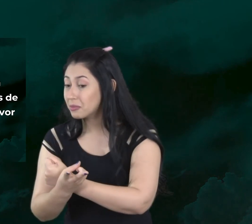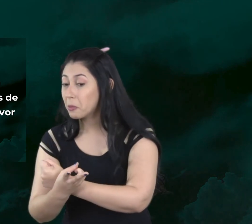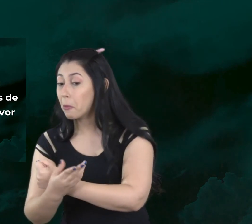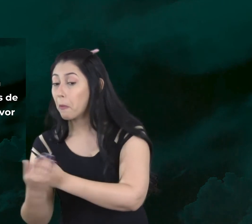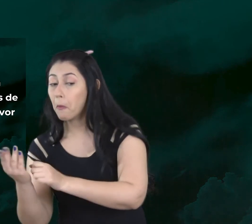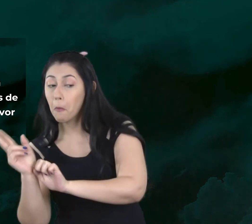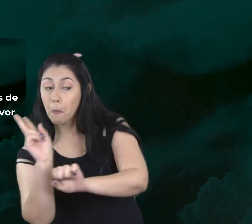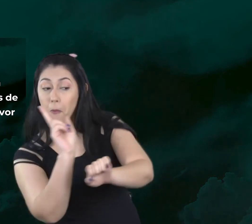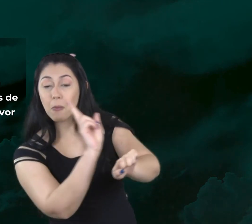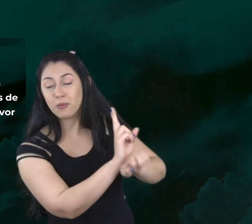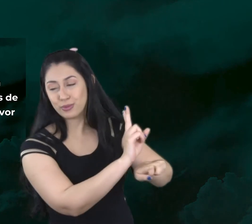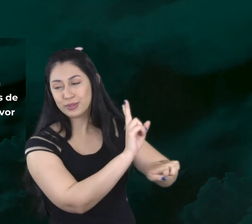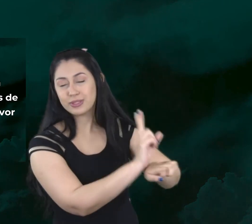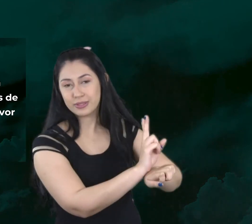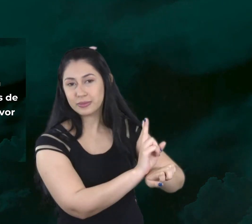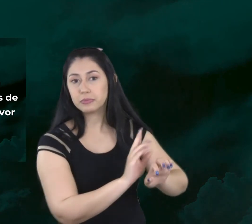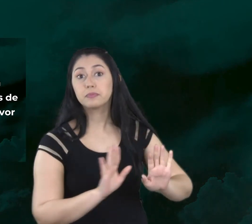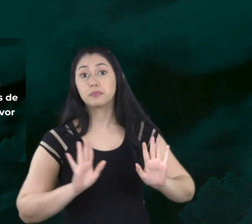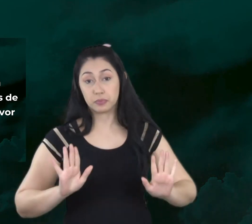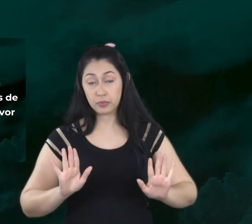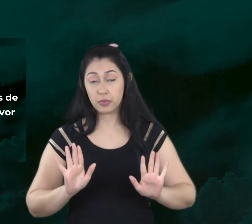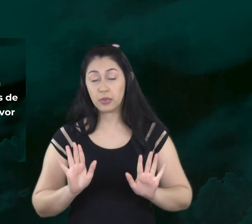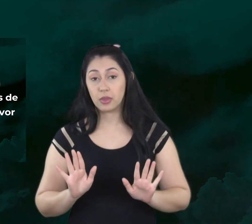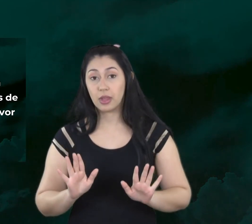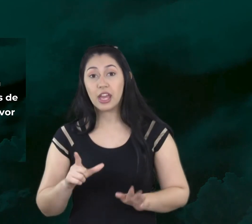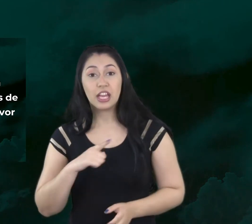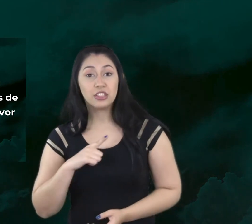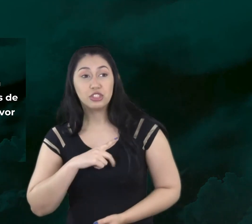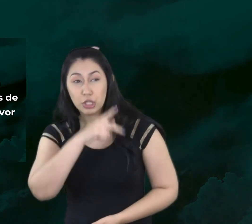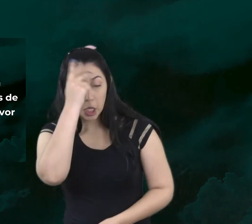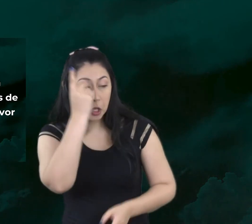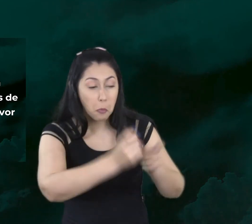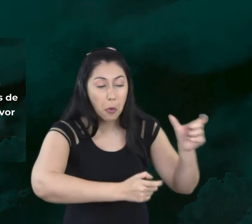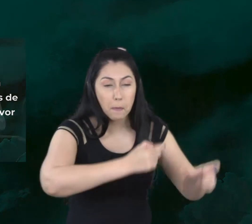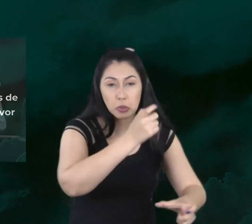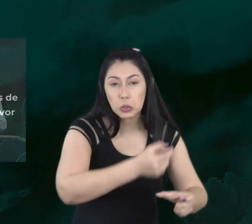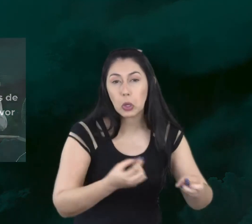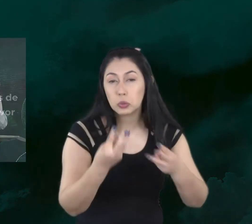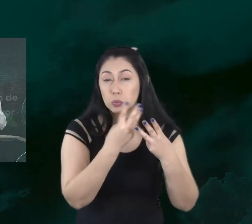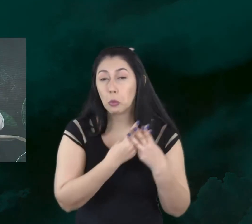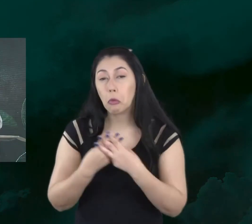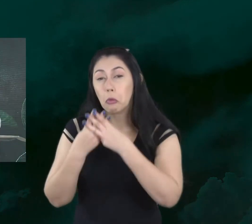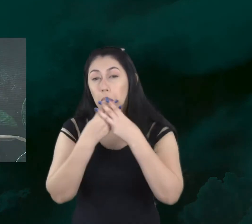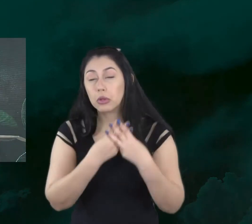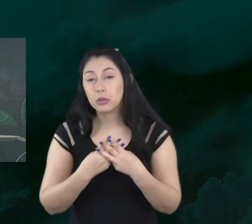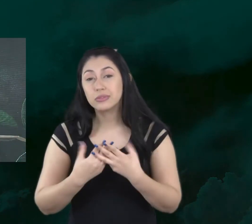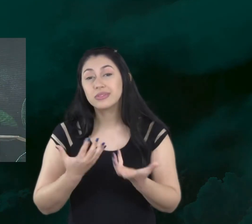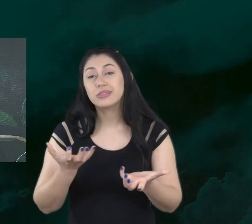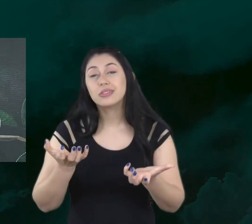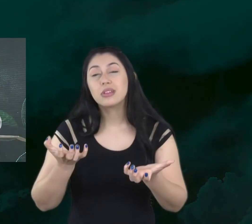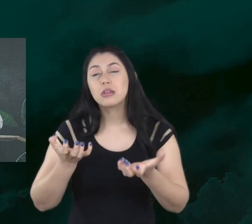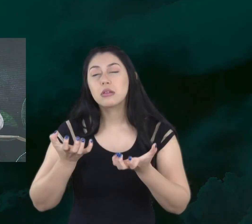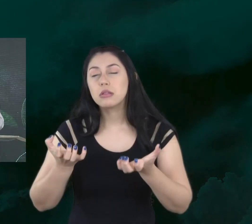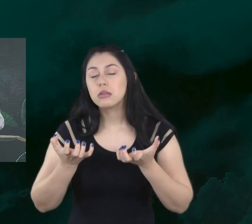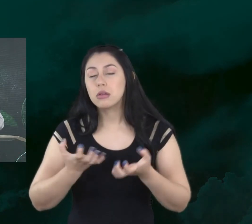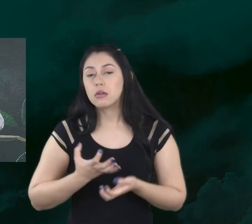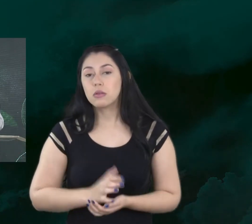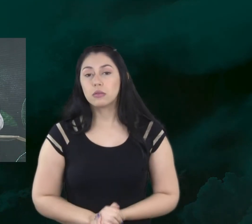deles. Quer dizer, havia alguns judaizantes que queriam, né,